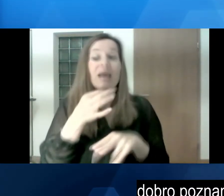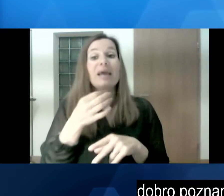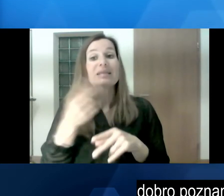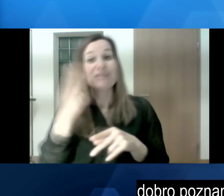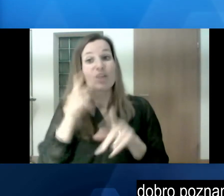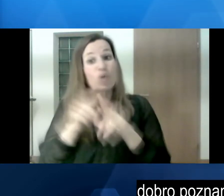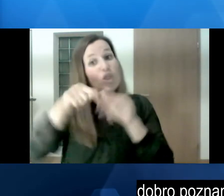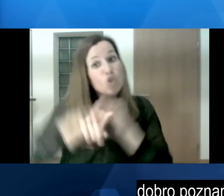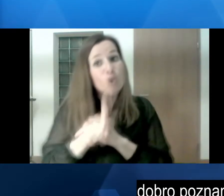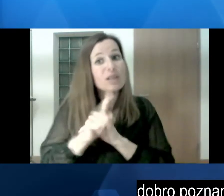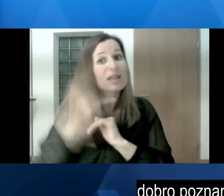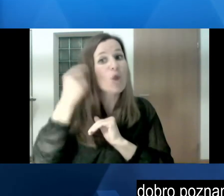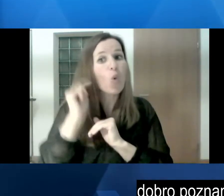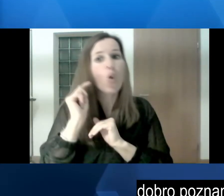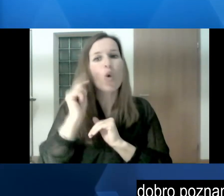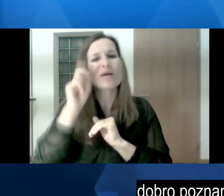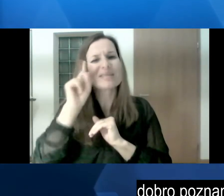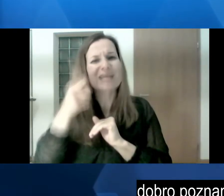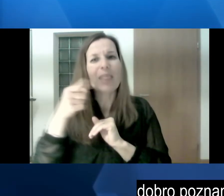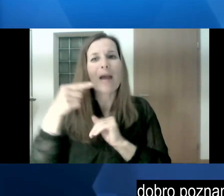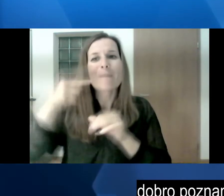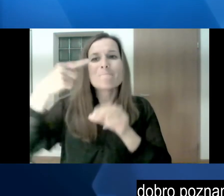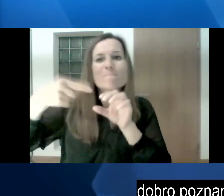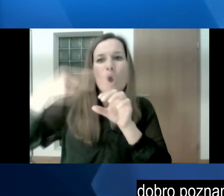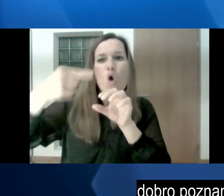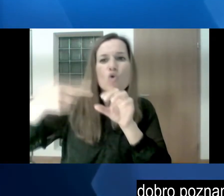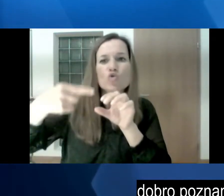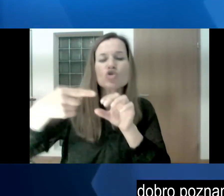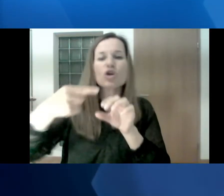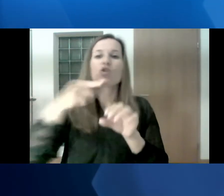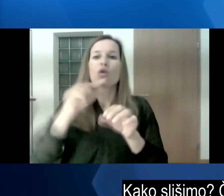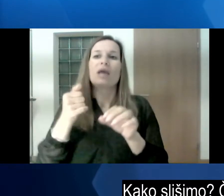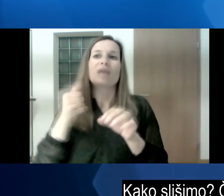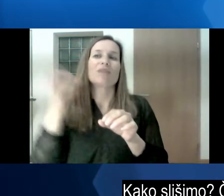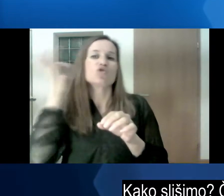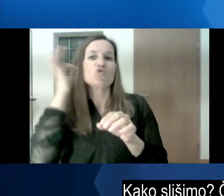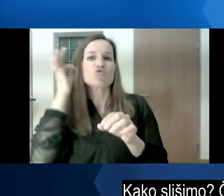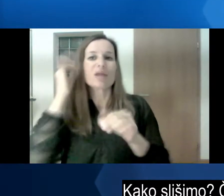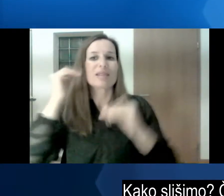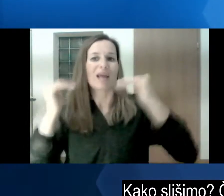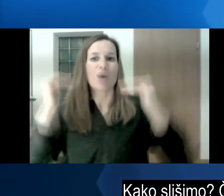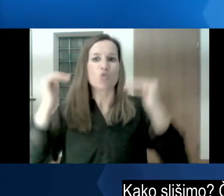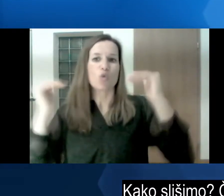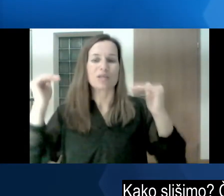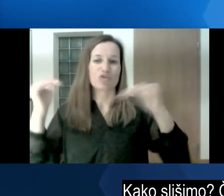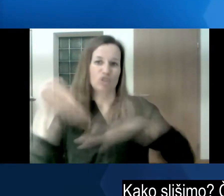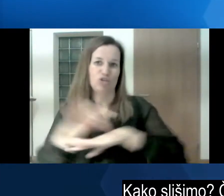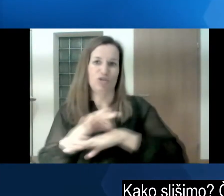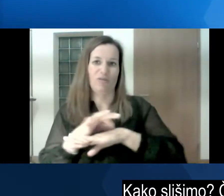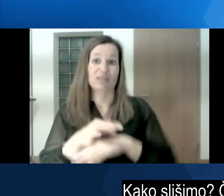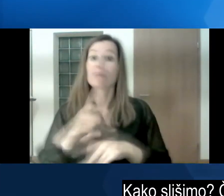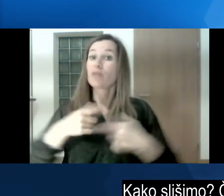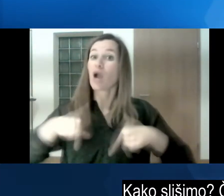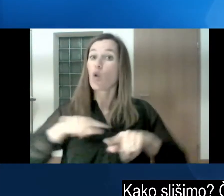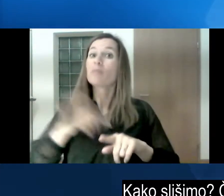poznan polžek z slušnim in ravnotežnim živcem. Kako slišimo? Na kratko, če povem,